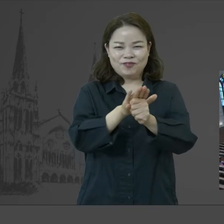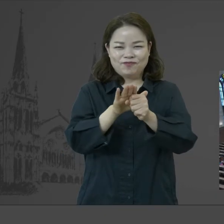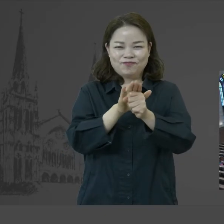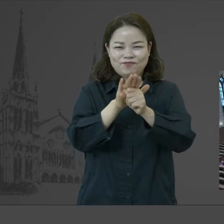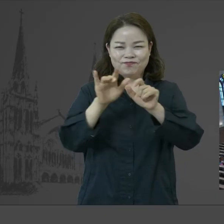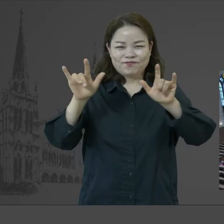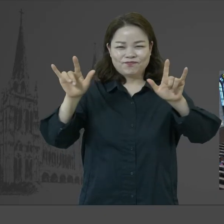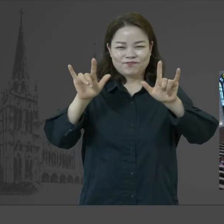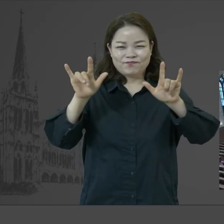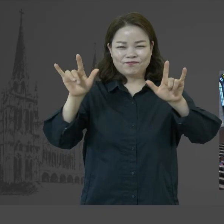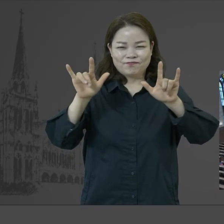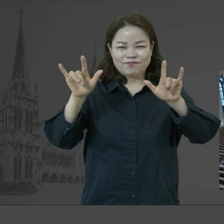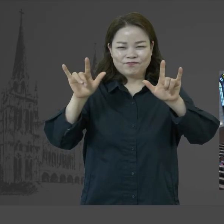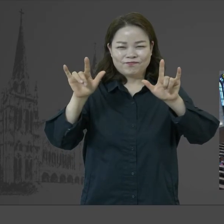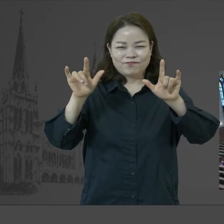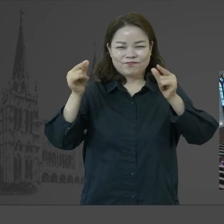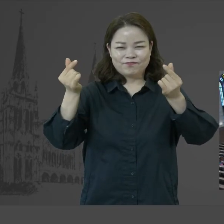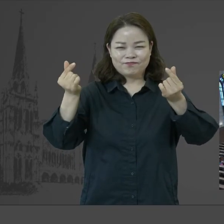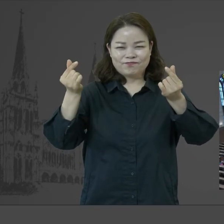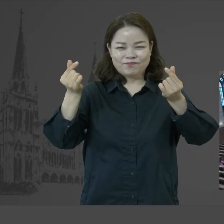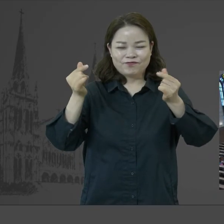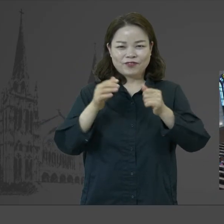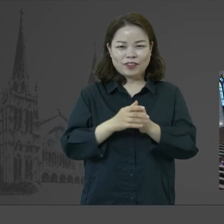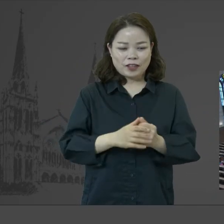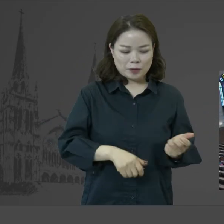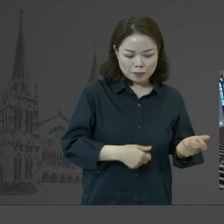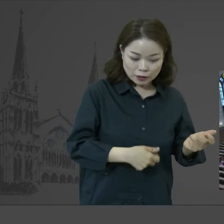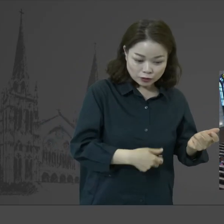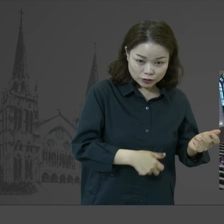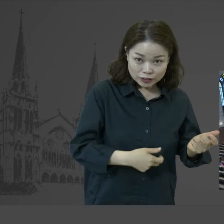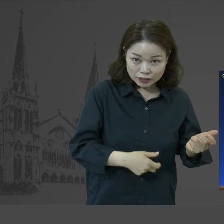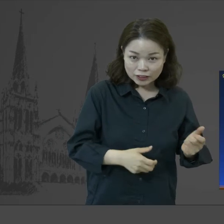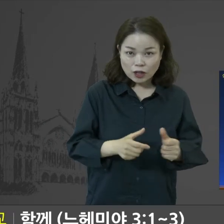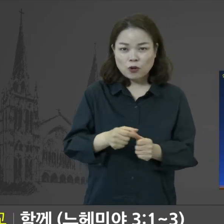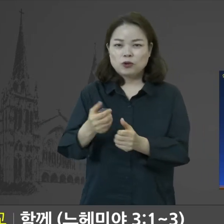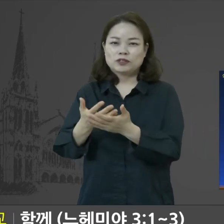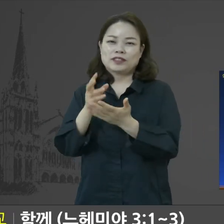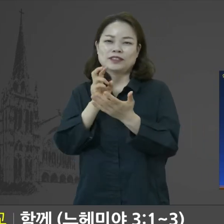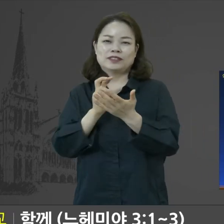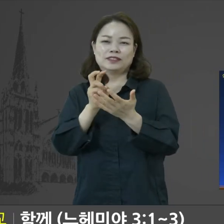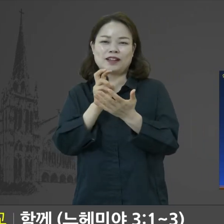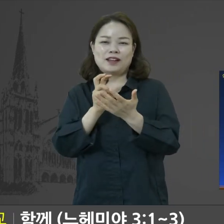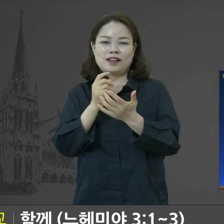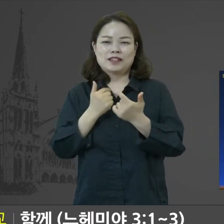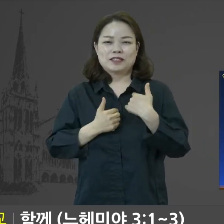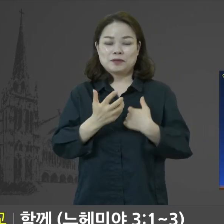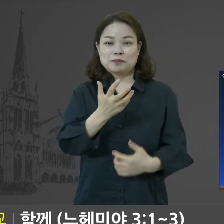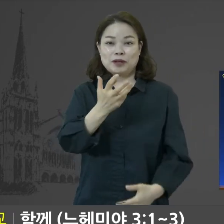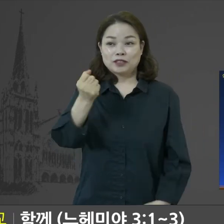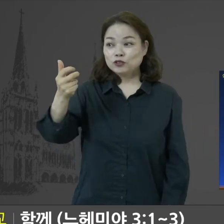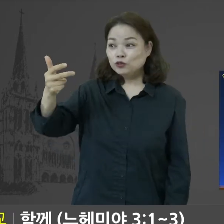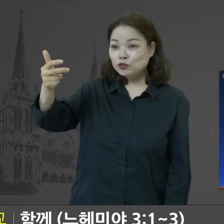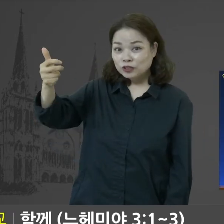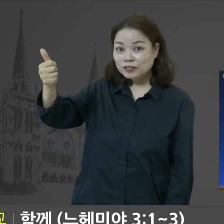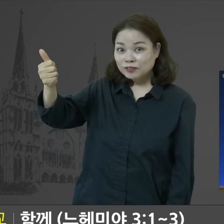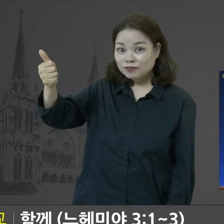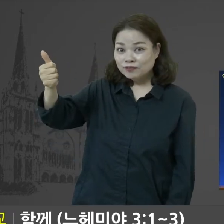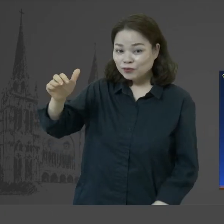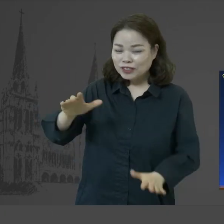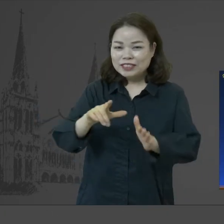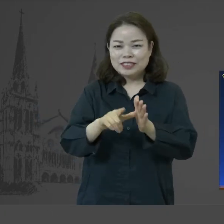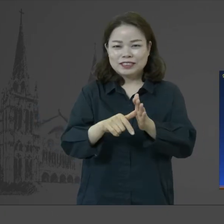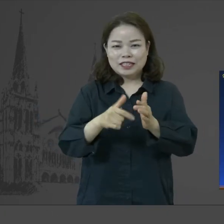사랑합니다. 네, 우리 만돌린 연주대의 연주와 호산나 찬양대의 찬양을 기뻐 받으시는 주님, 이